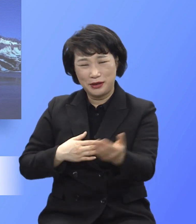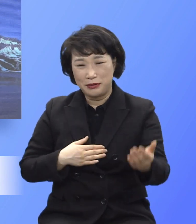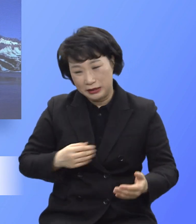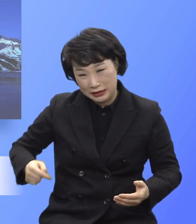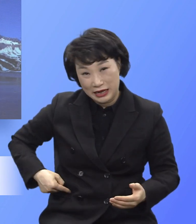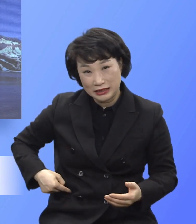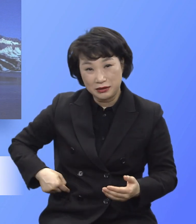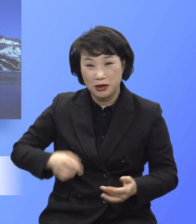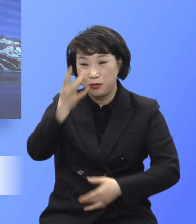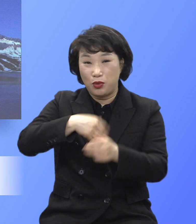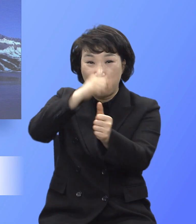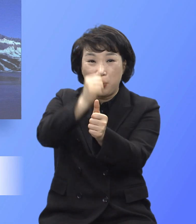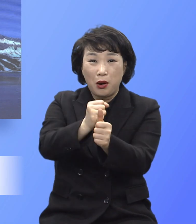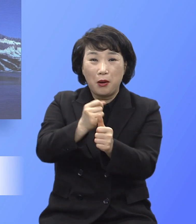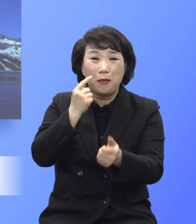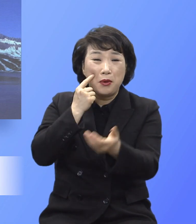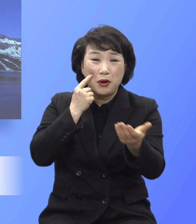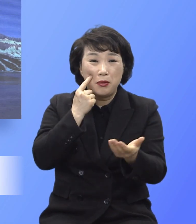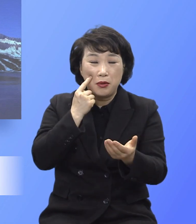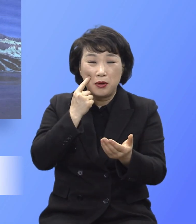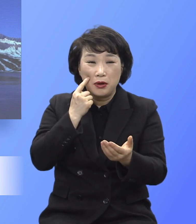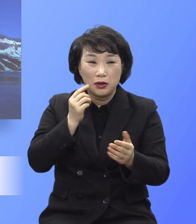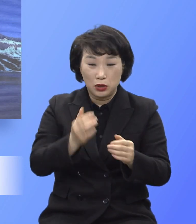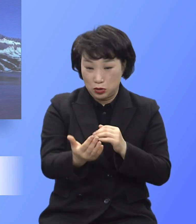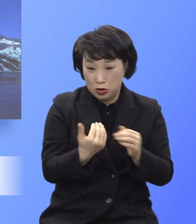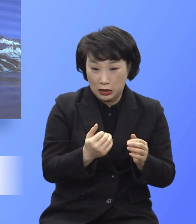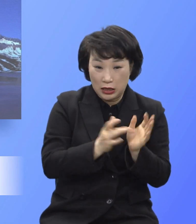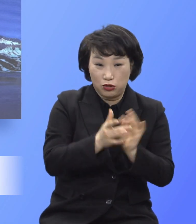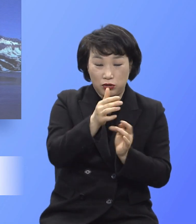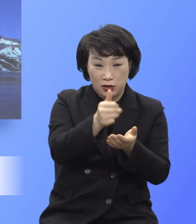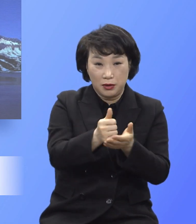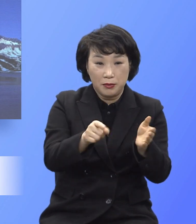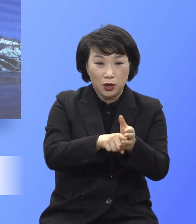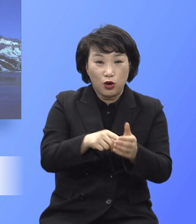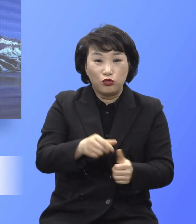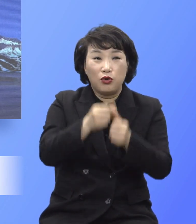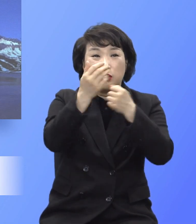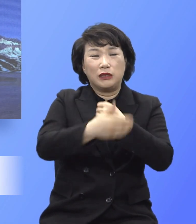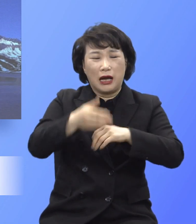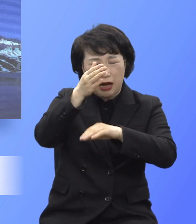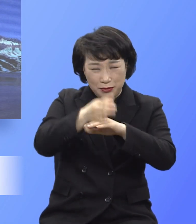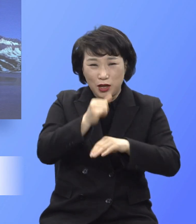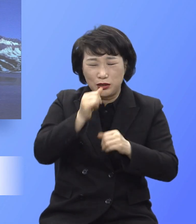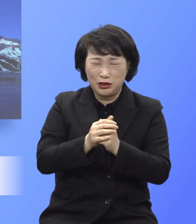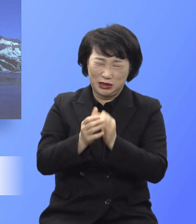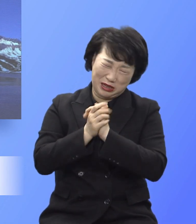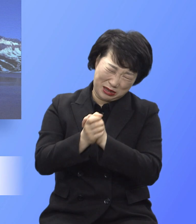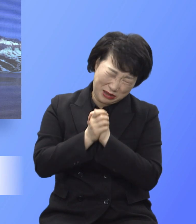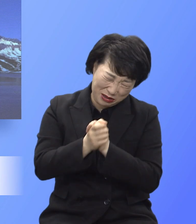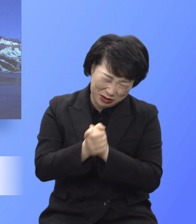양심이 화인맞으면 어떤 때 예수 믿고 구원받은 애 감사해서 주여